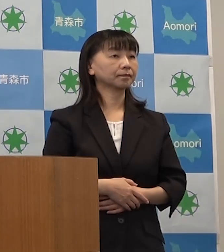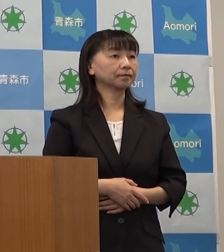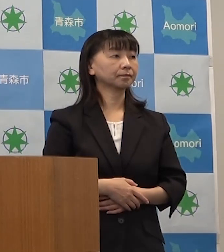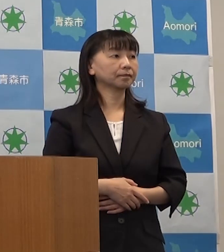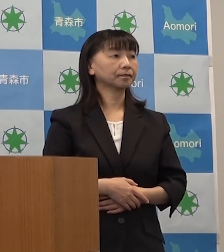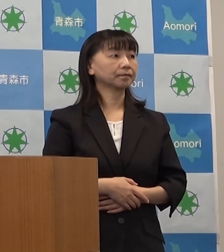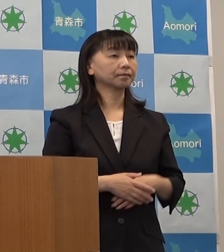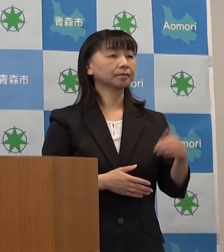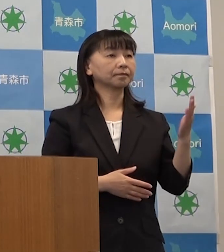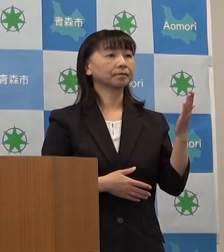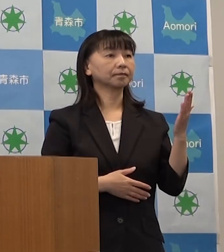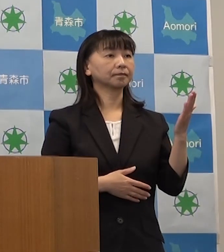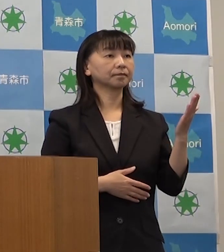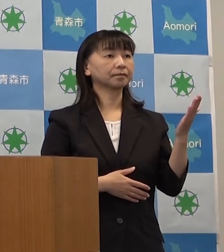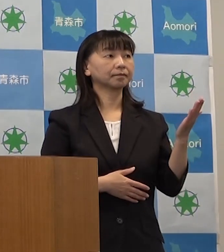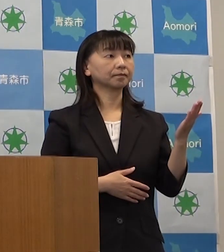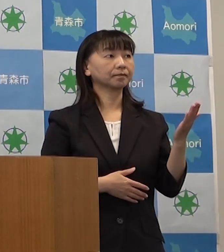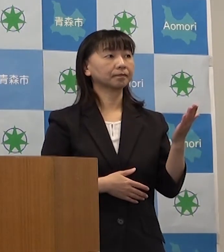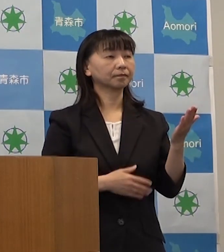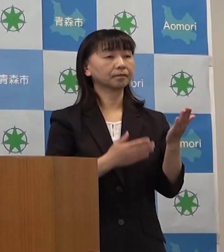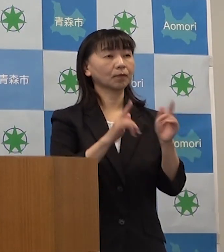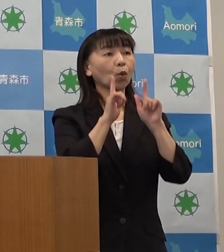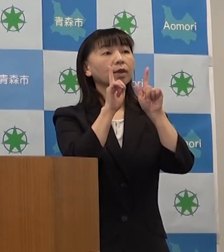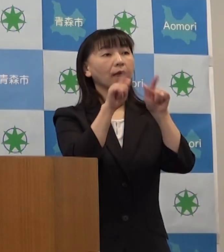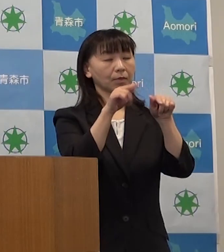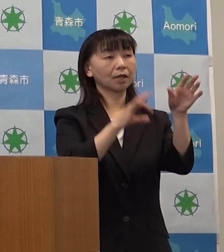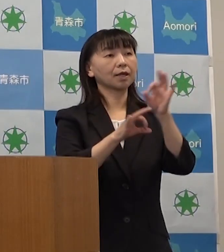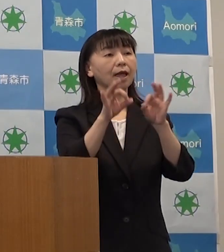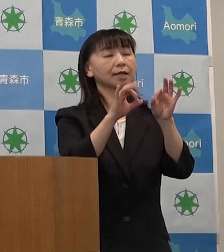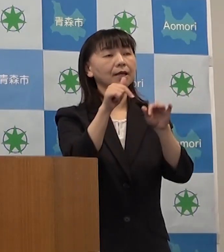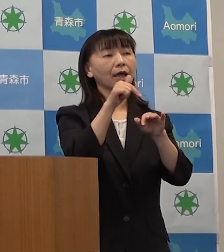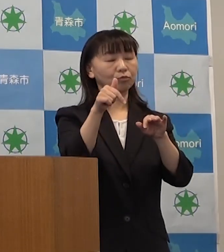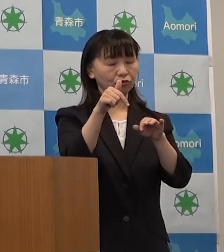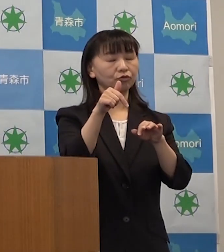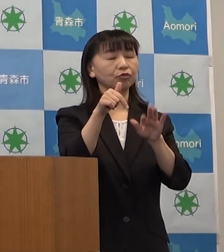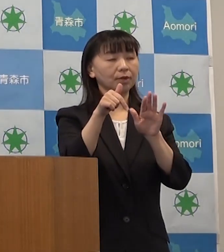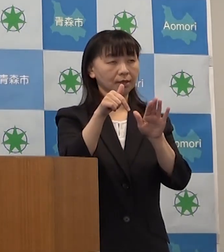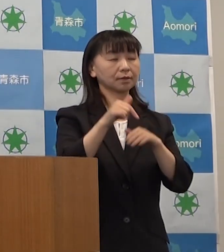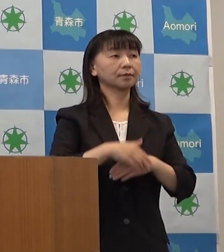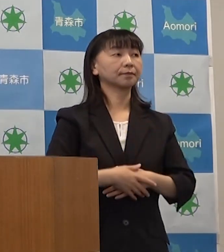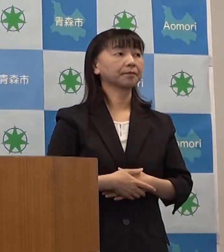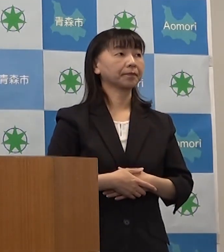はい、ご答えさせていただきます。経済部理事でございますが、